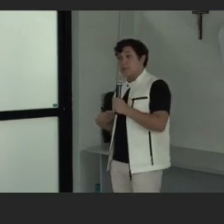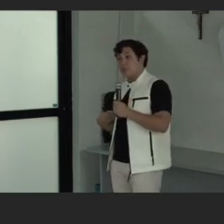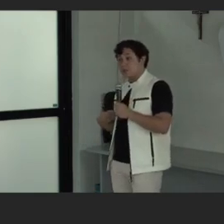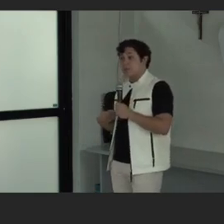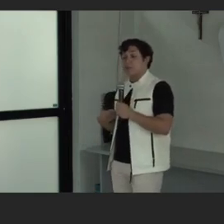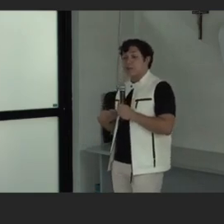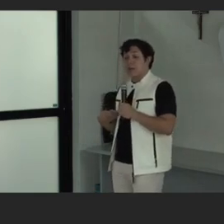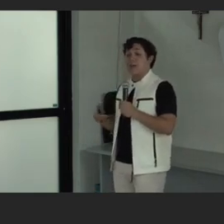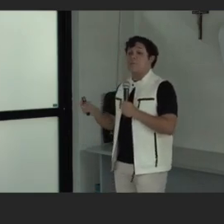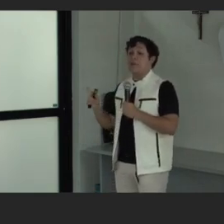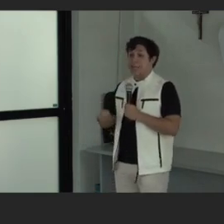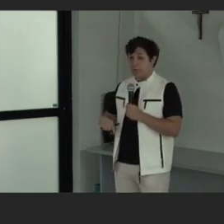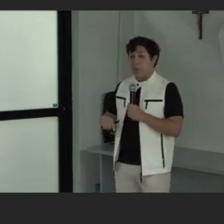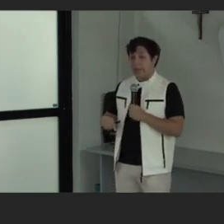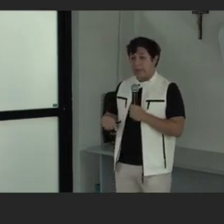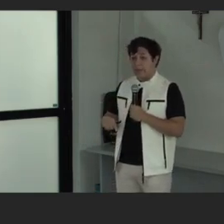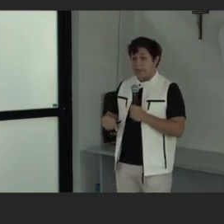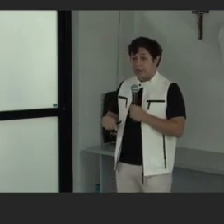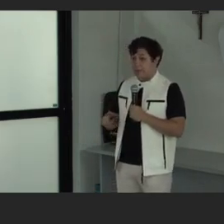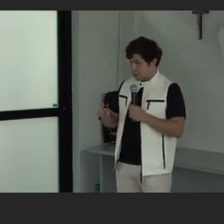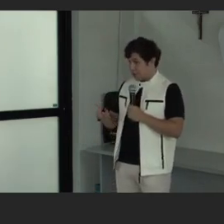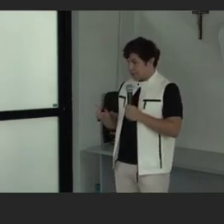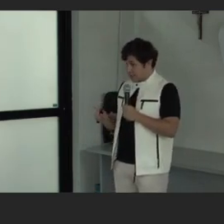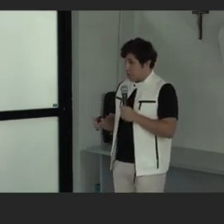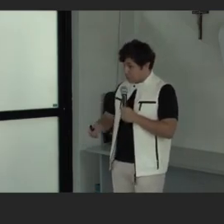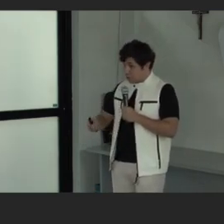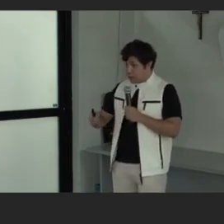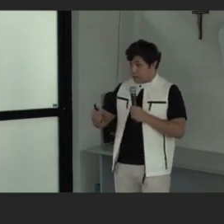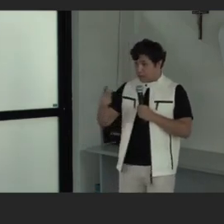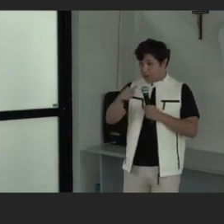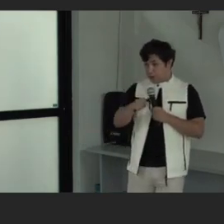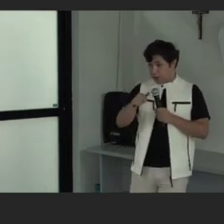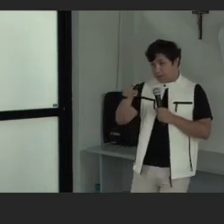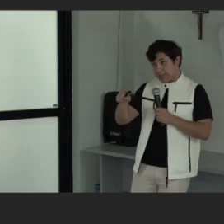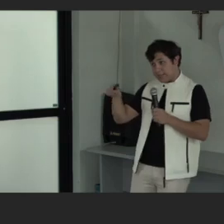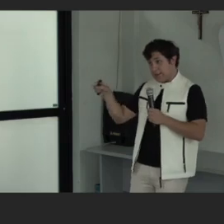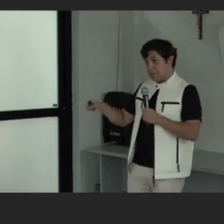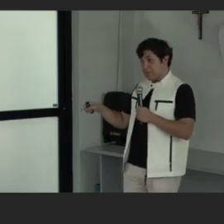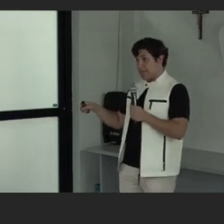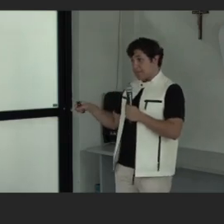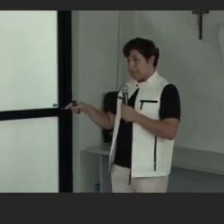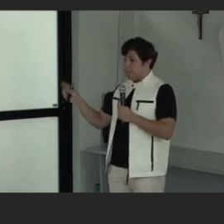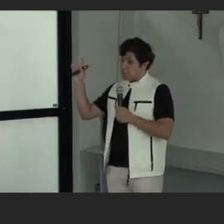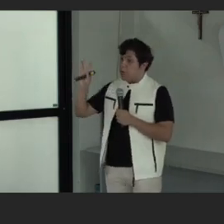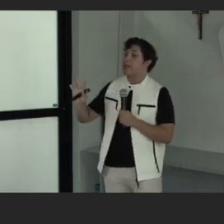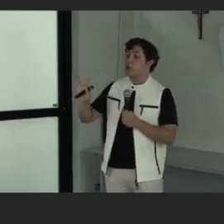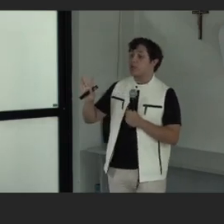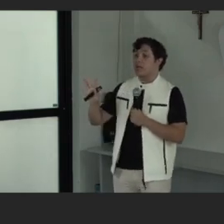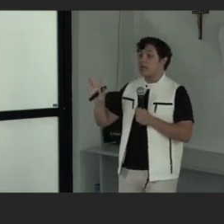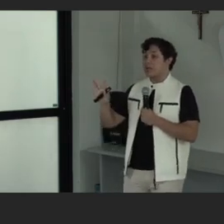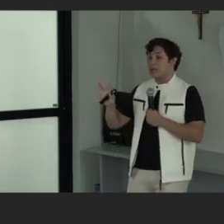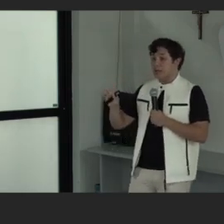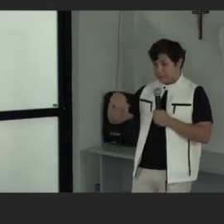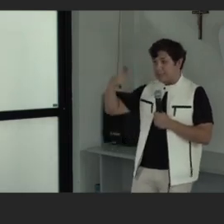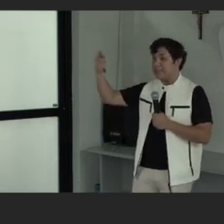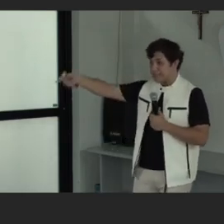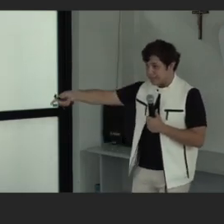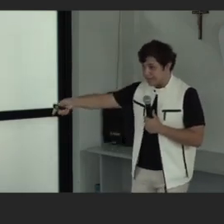soy una persona bilingüe. ¿Okay? Si yo hablo español, inglés y lengua de señas, ya soy políglota, etcétera.